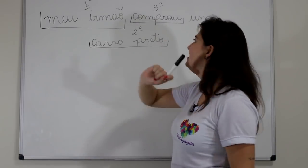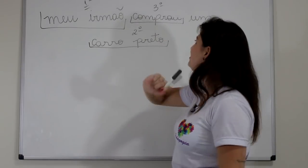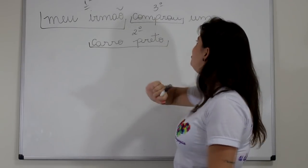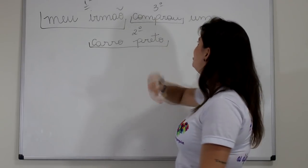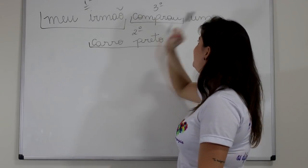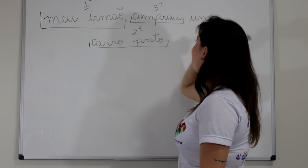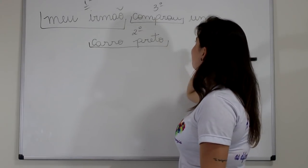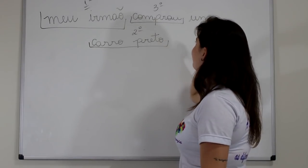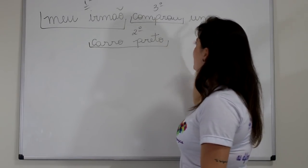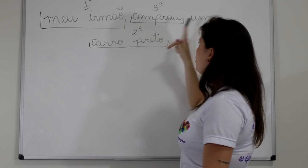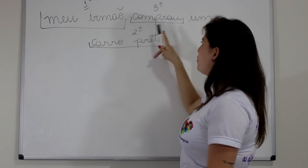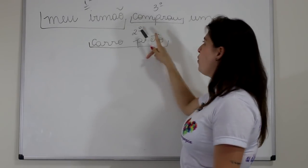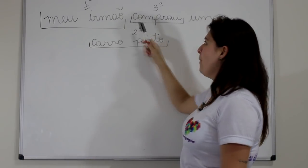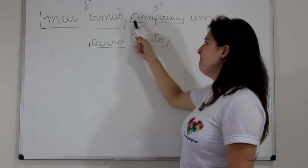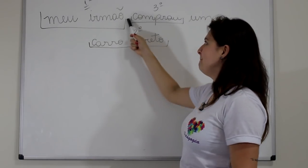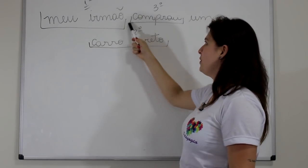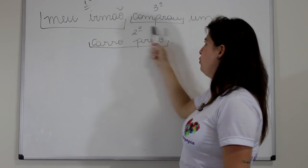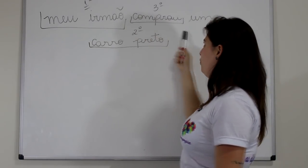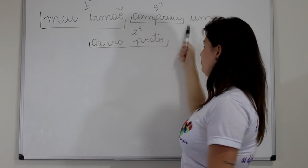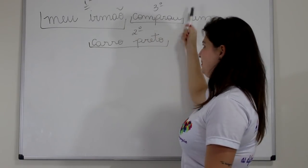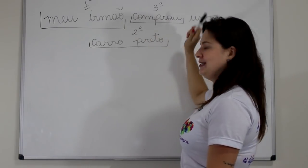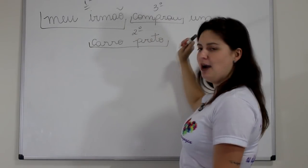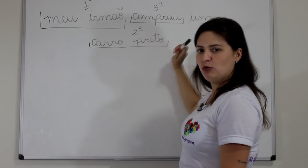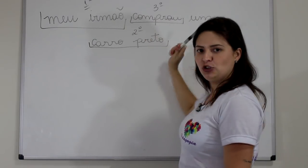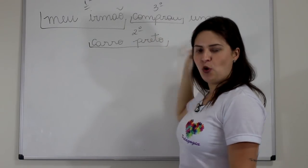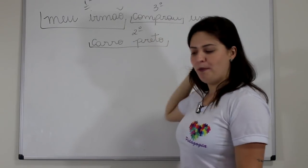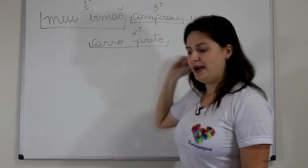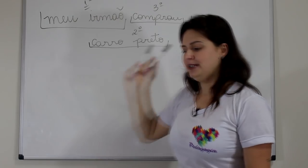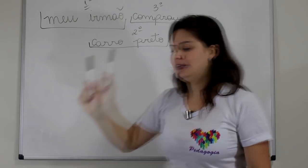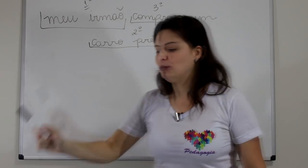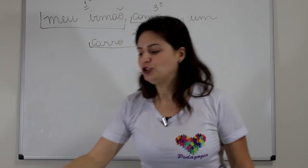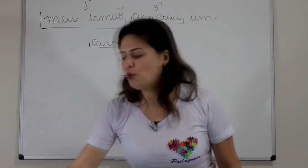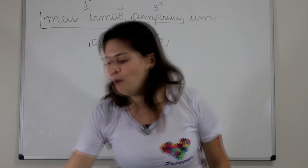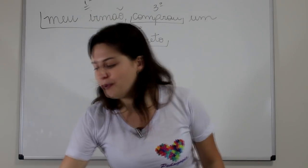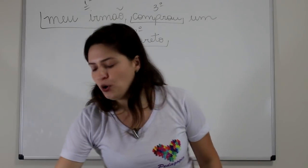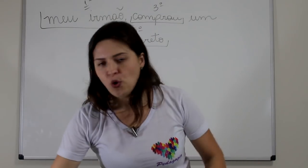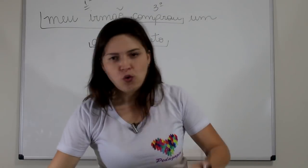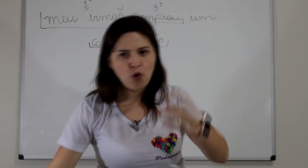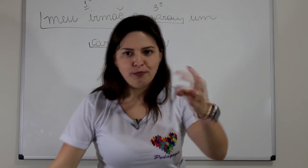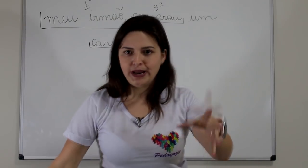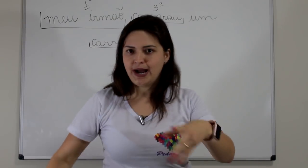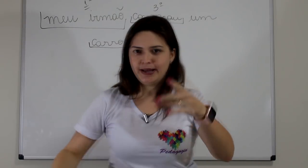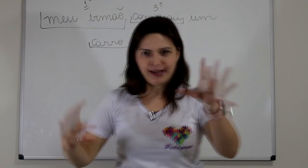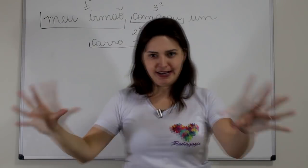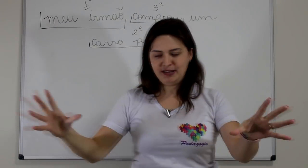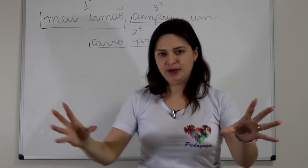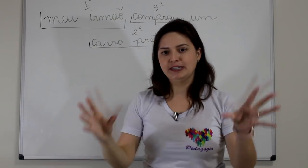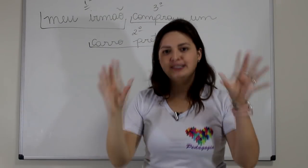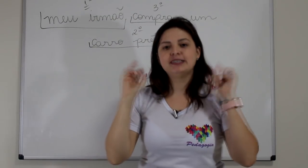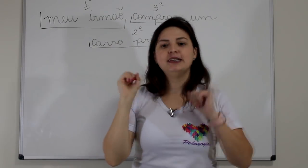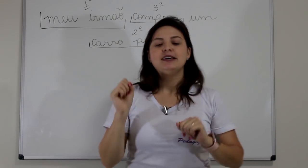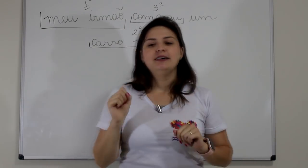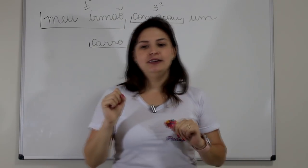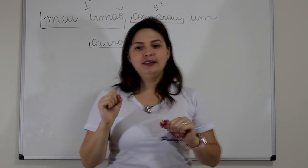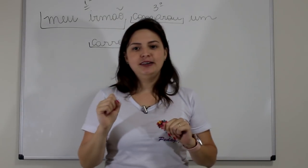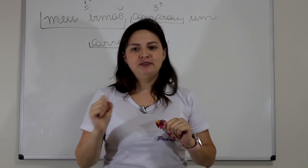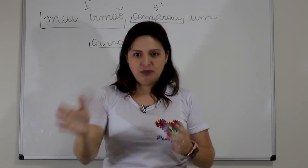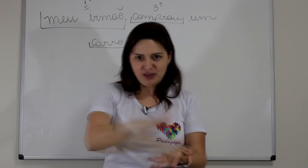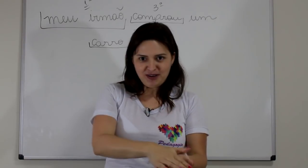aqui de comprou, sinal de comprar, sinal de comprou, comprar em libras. Vamos